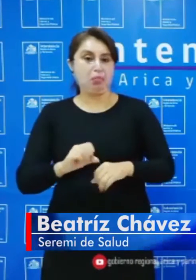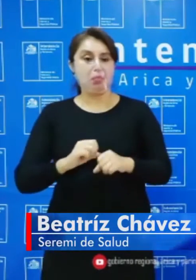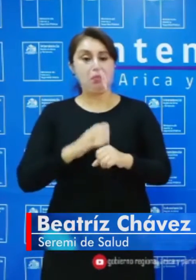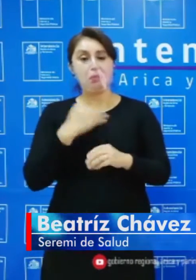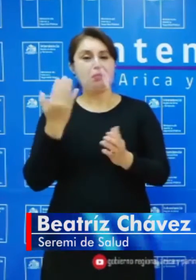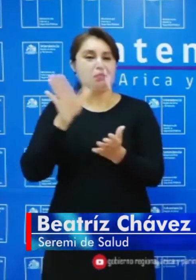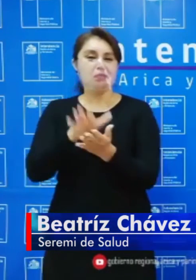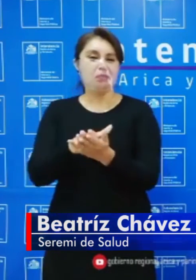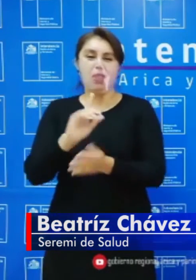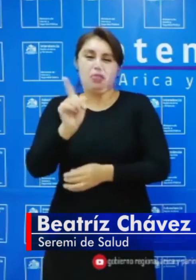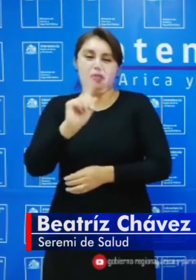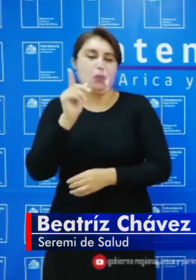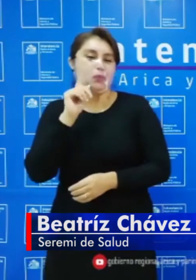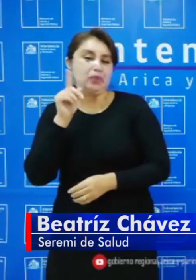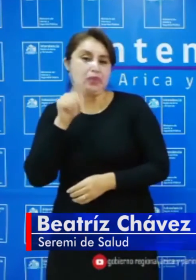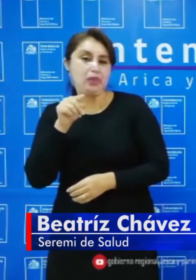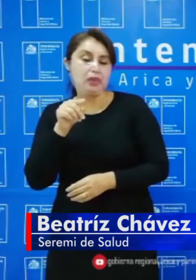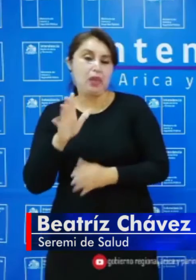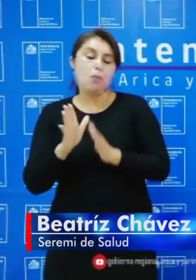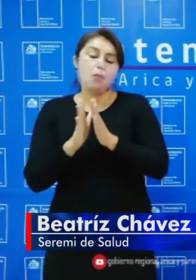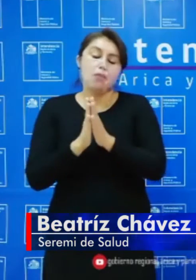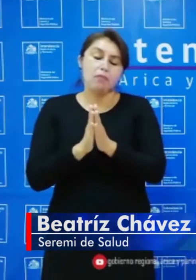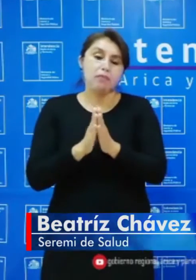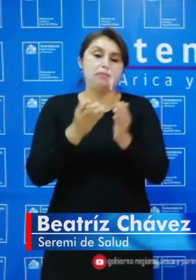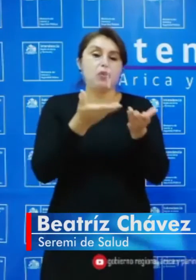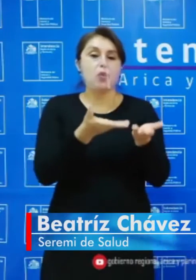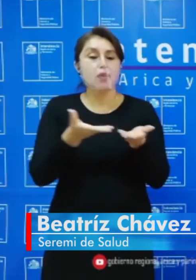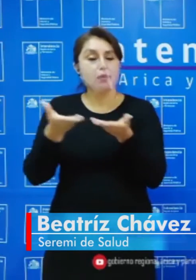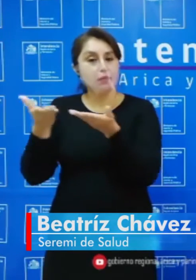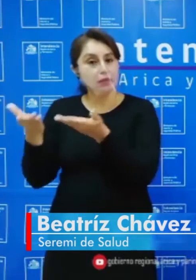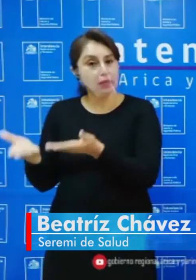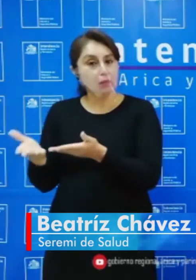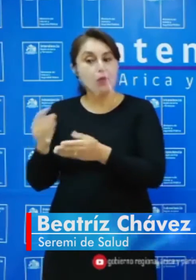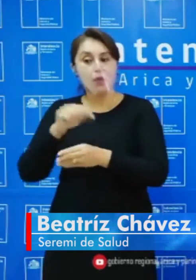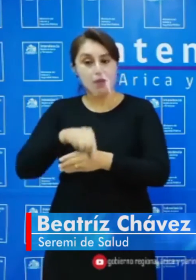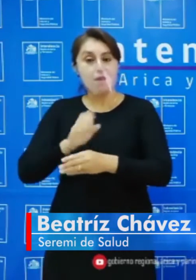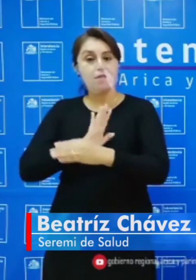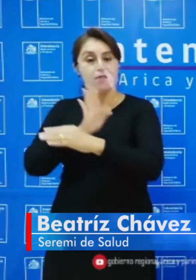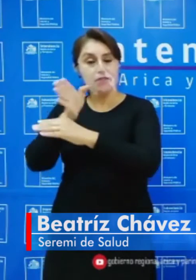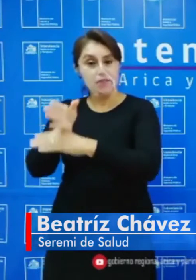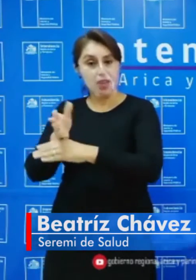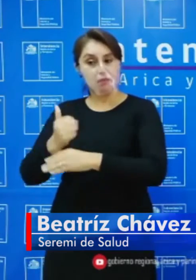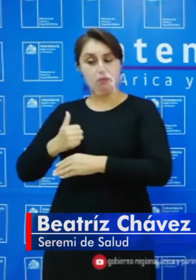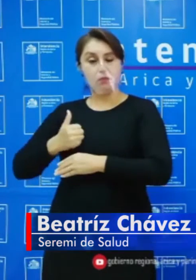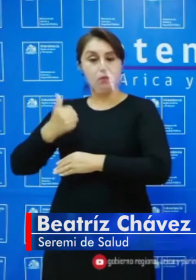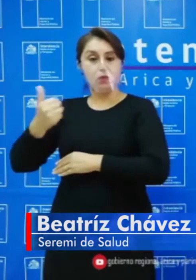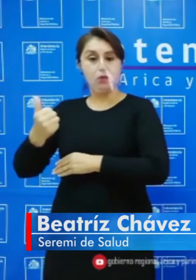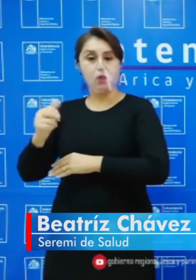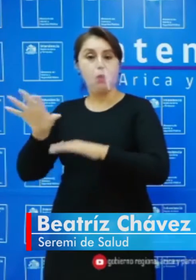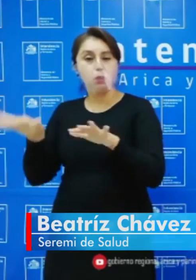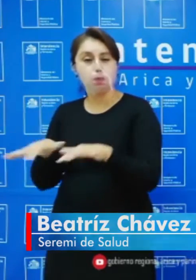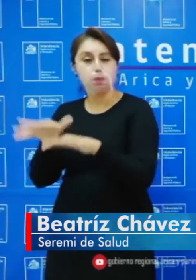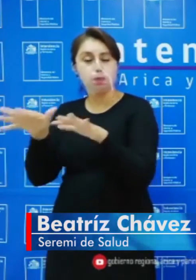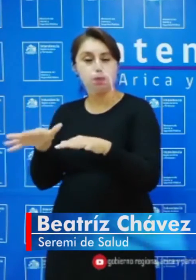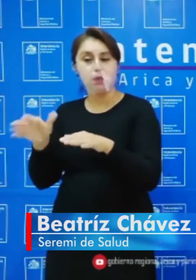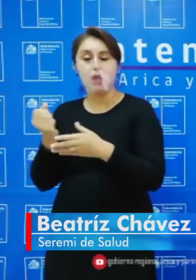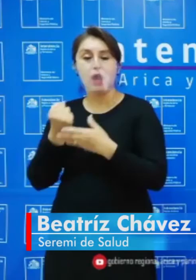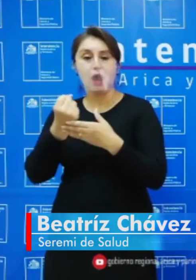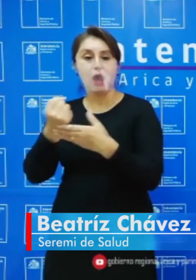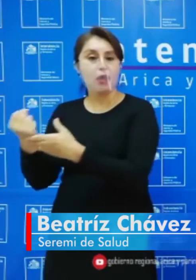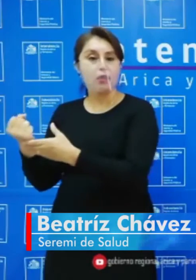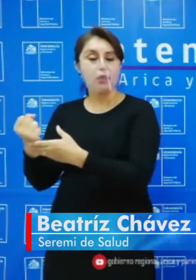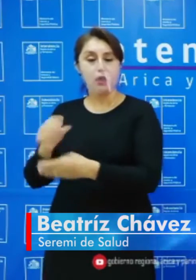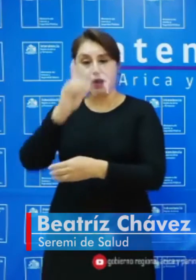invitando muy cordialmente que sean voluntarios en el hospital, en la UCI, en todos los pisos que tenemos pacientes